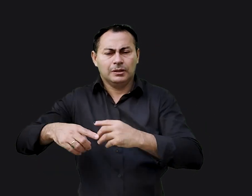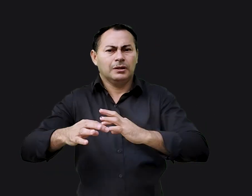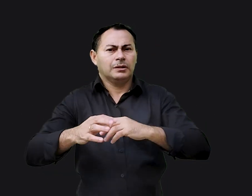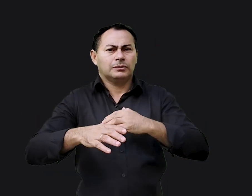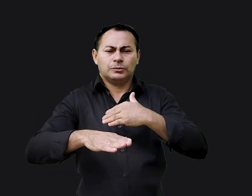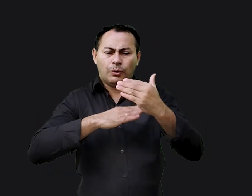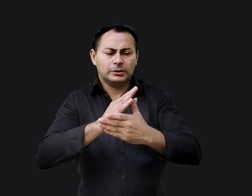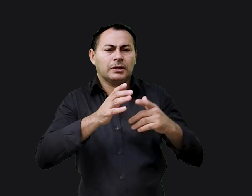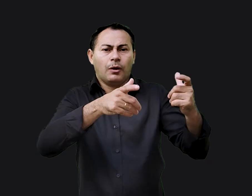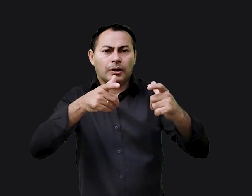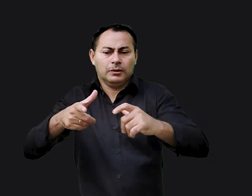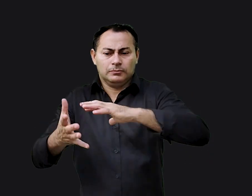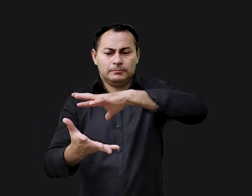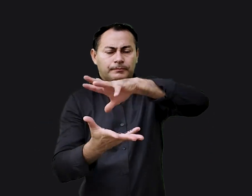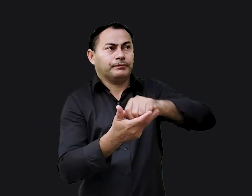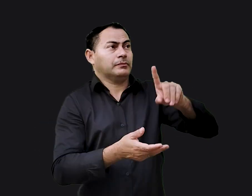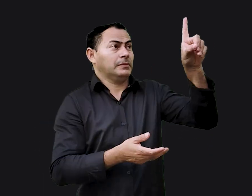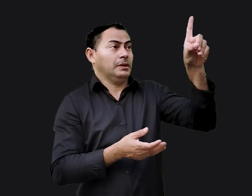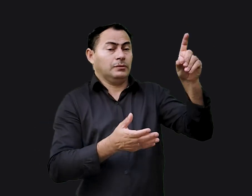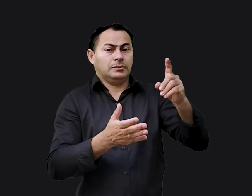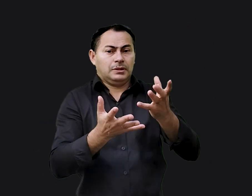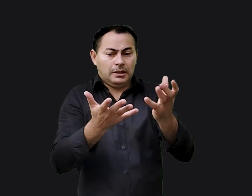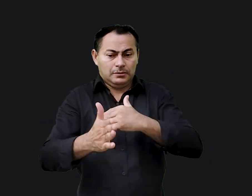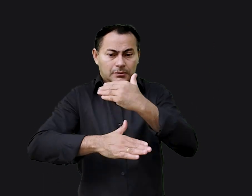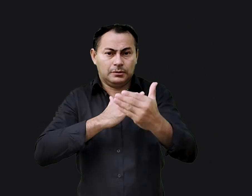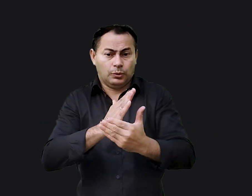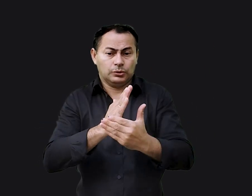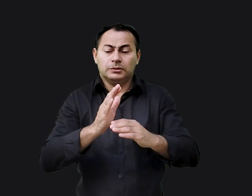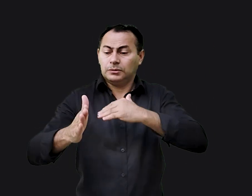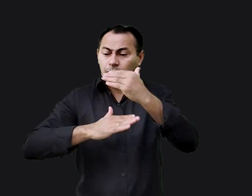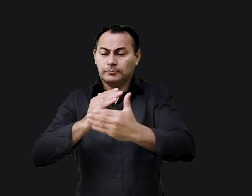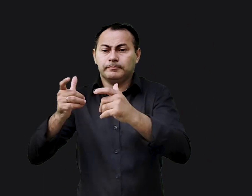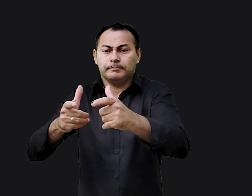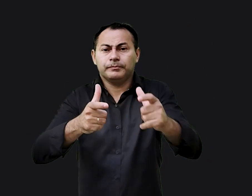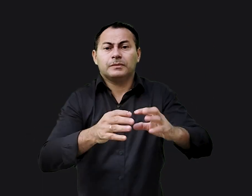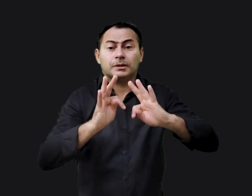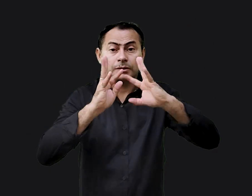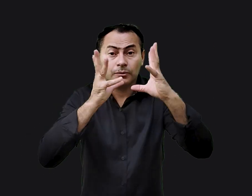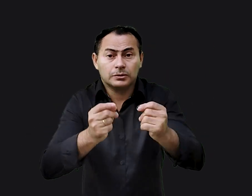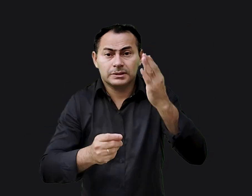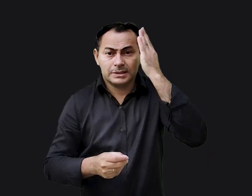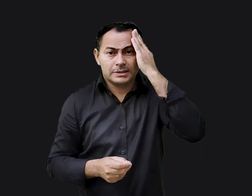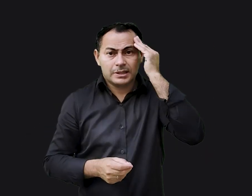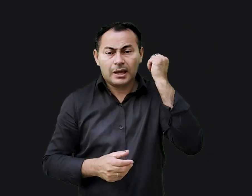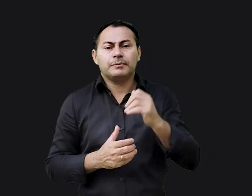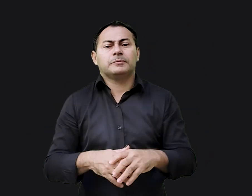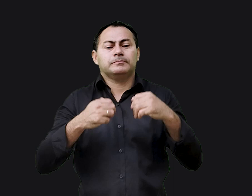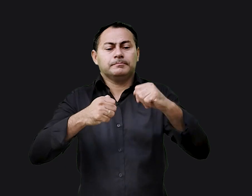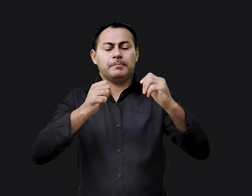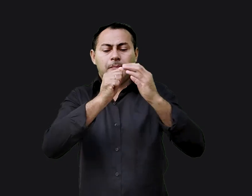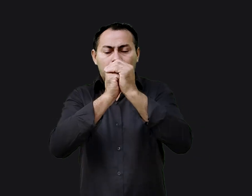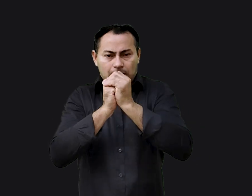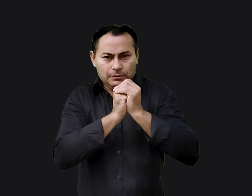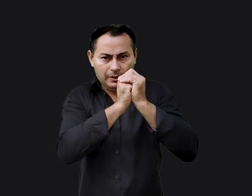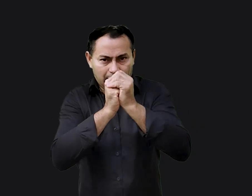geração em todos os lugares da Terra Deus quer que todos em todo lugar todos saibam que todos devem